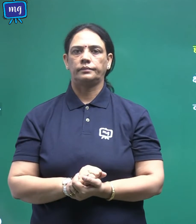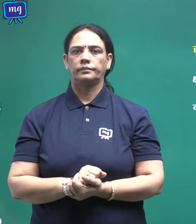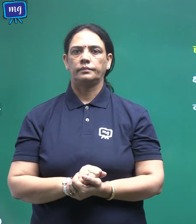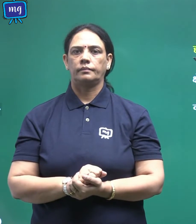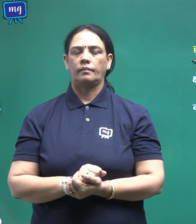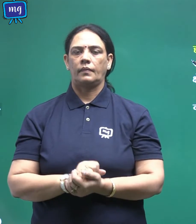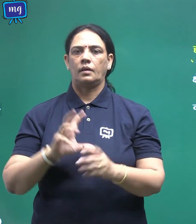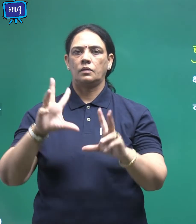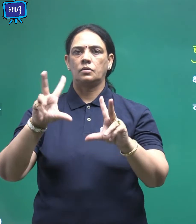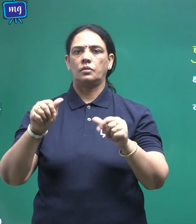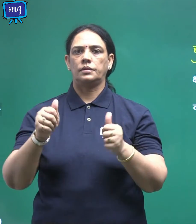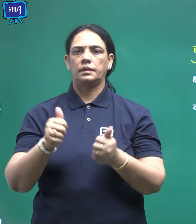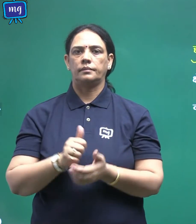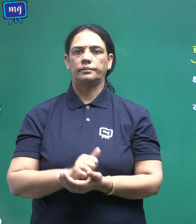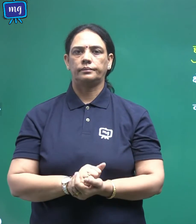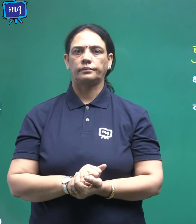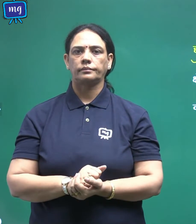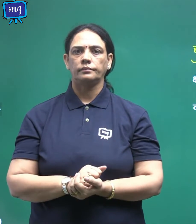हल।